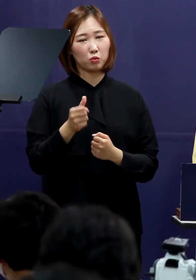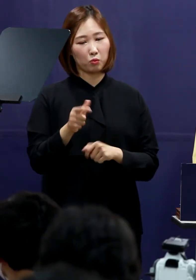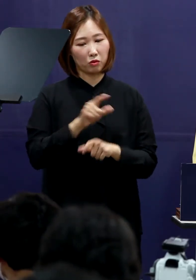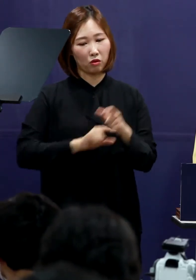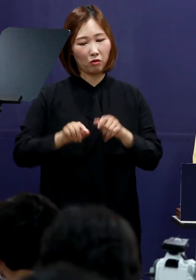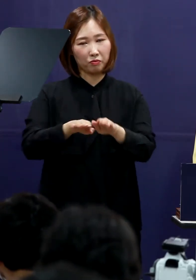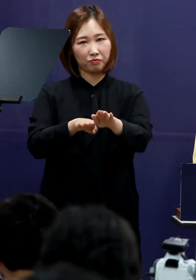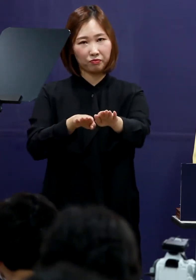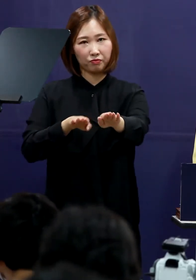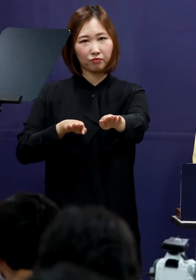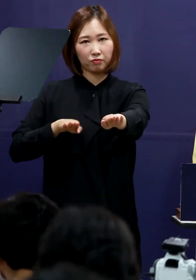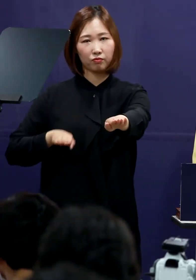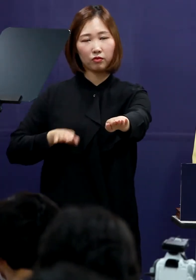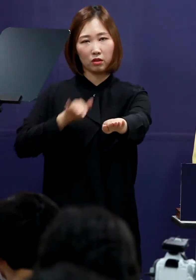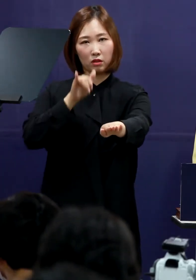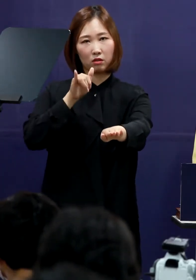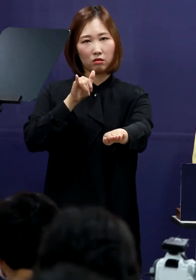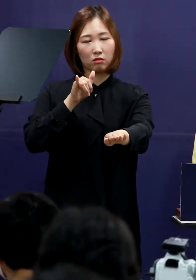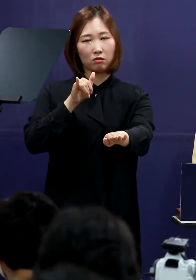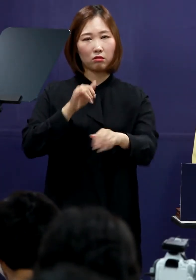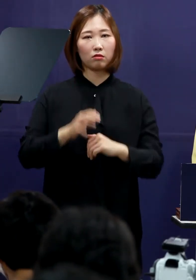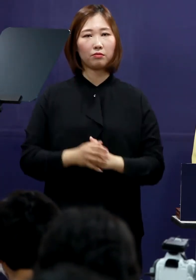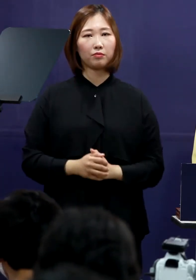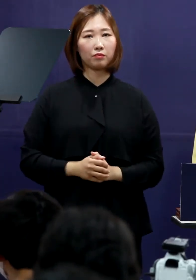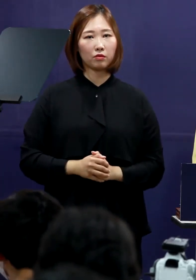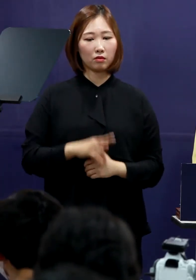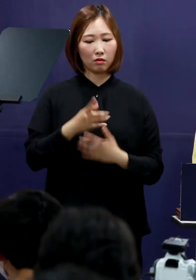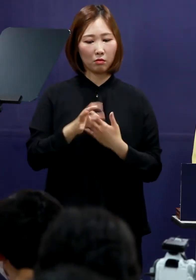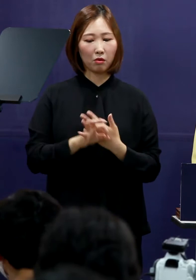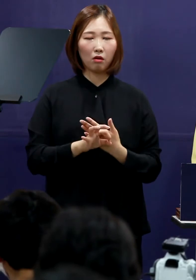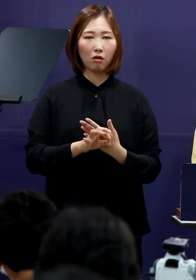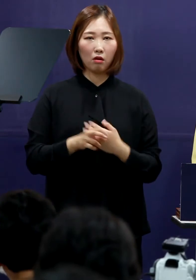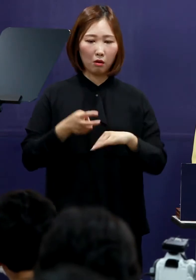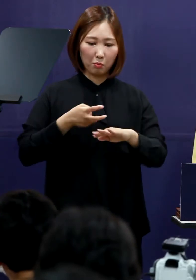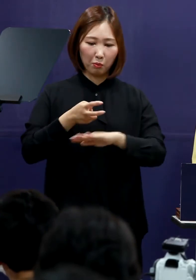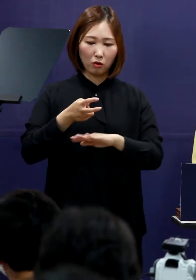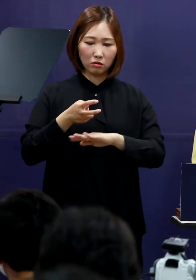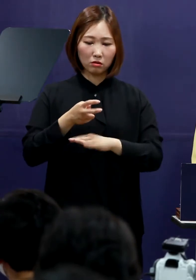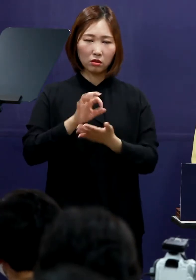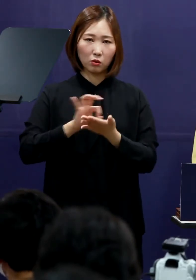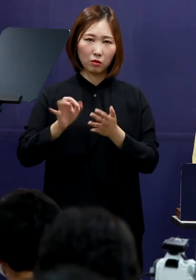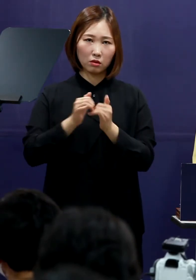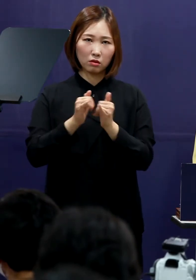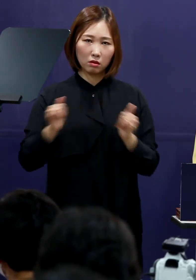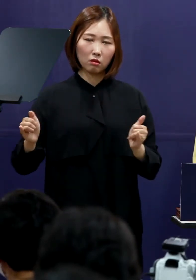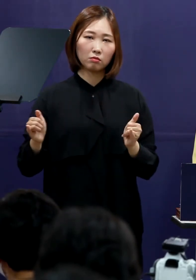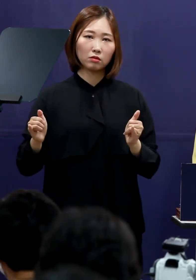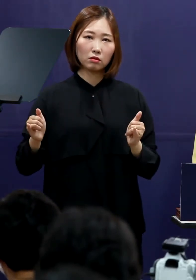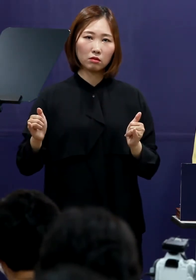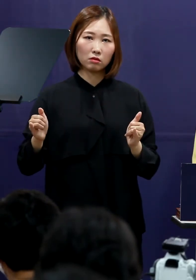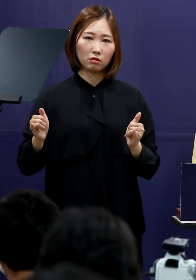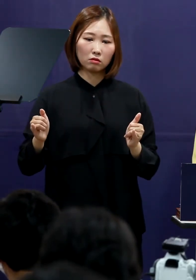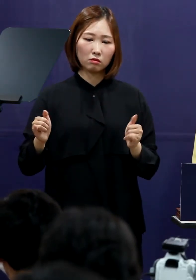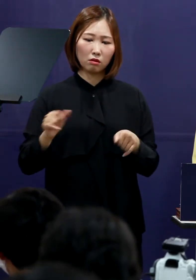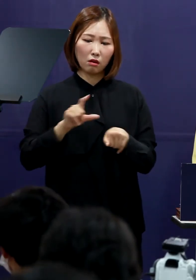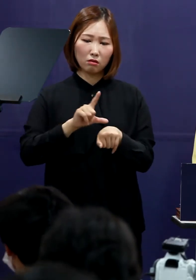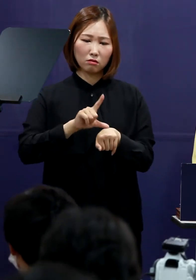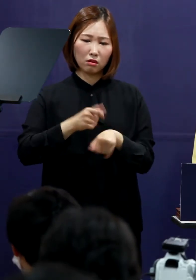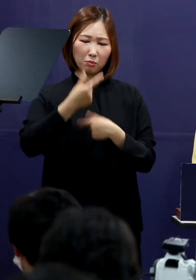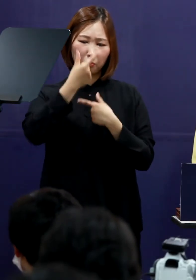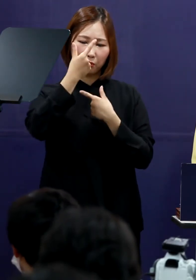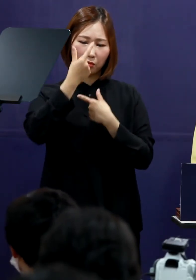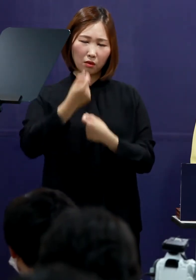돼서 그렇게 되면은 대중교통 이용자들도 정시에 정시성을